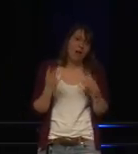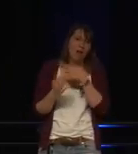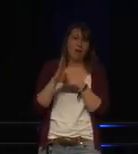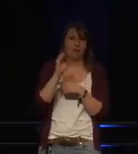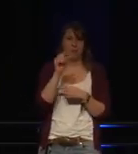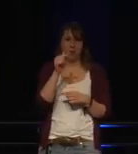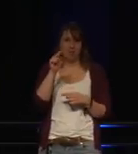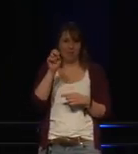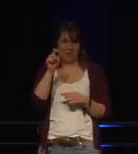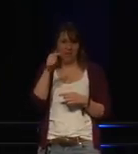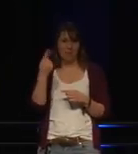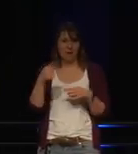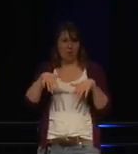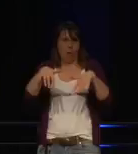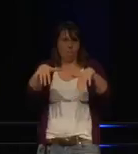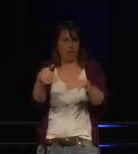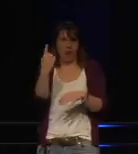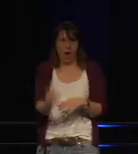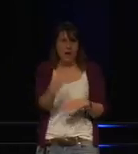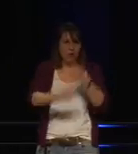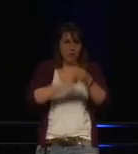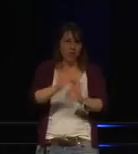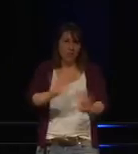un botnet de zombies.